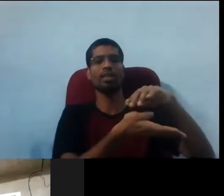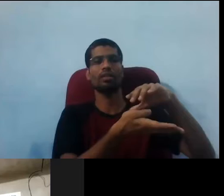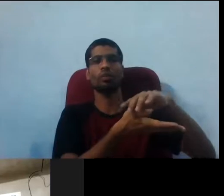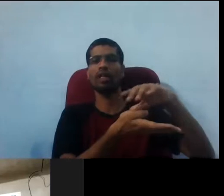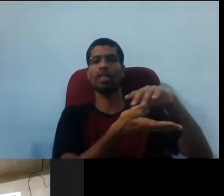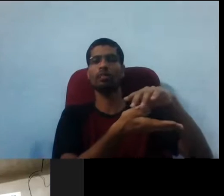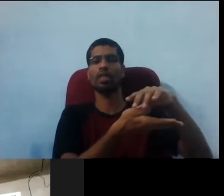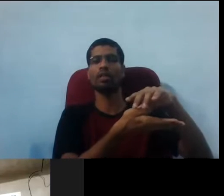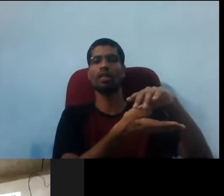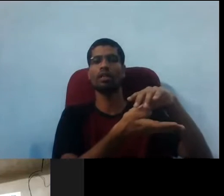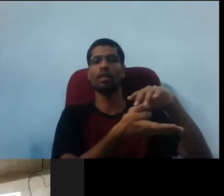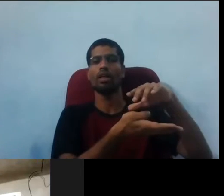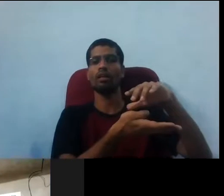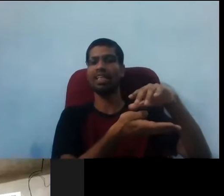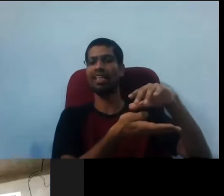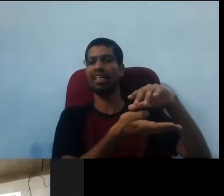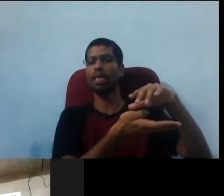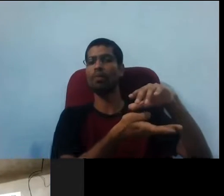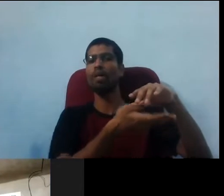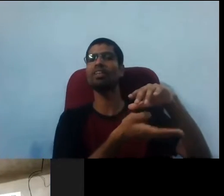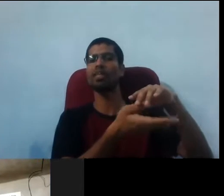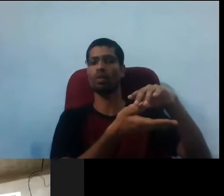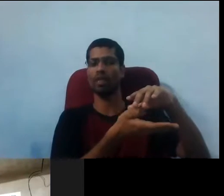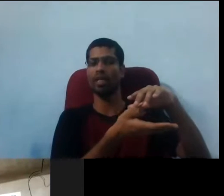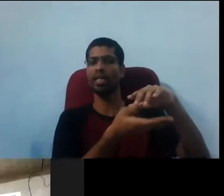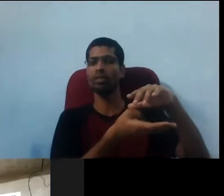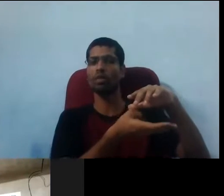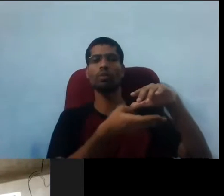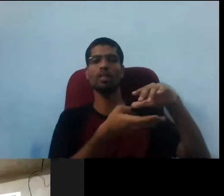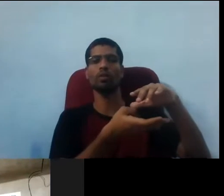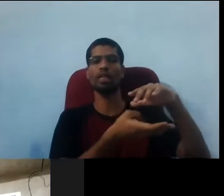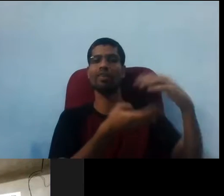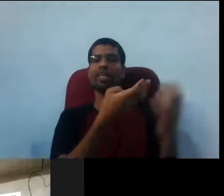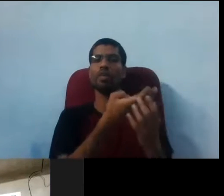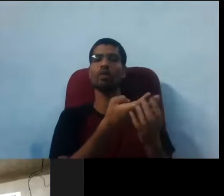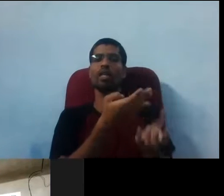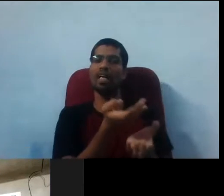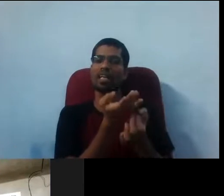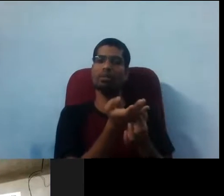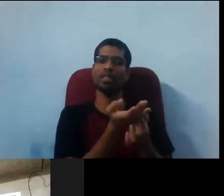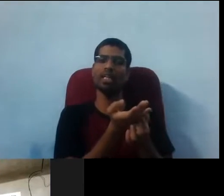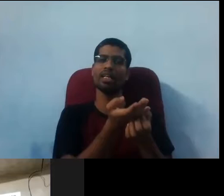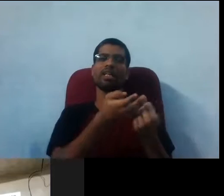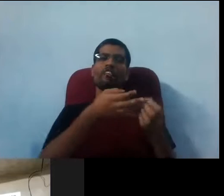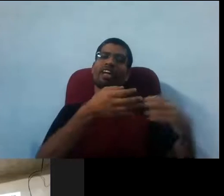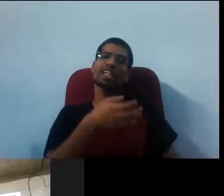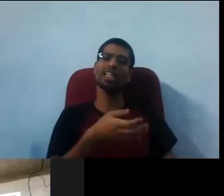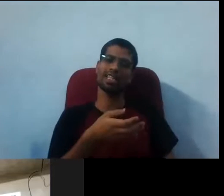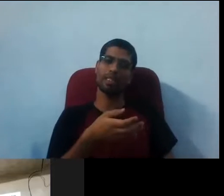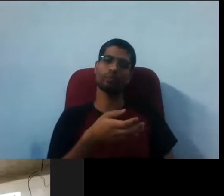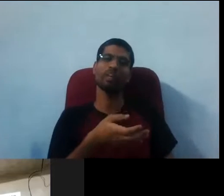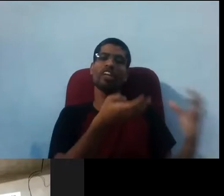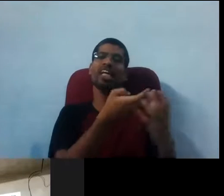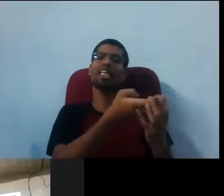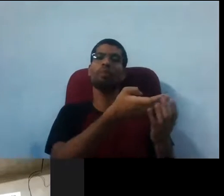अंदर डालते हैं, पूरा गर्म हो जाता है। देखिएगा यहाँ पर मेल्ट नहीं हो रहा है, आयरन जो है वो मेल्ट नहीं हो रहा, केवल गर्म होकर लाल रंग में बदला है, पिघलता